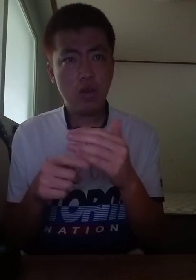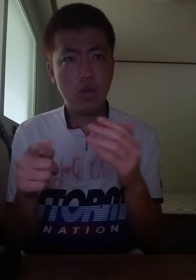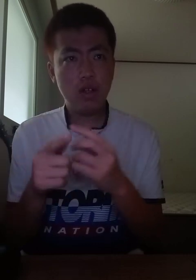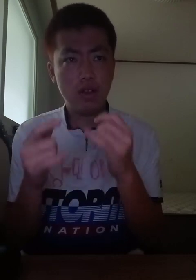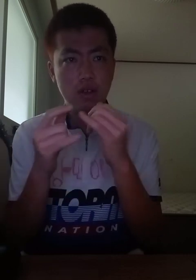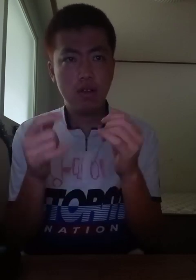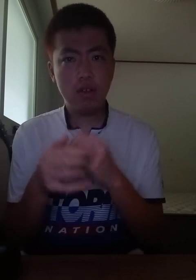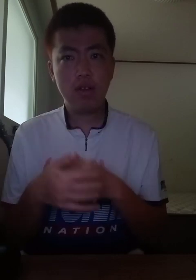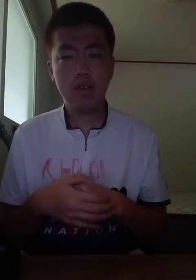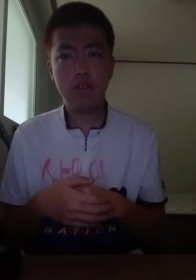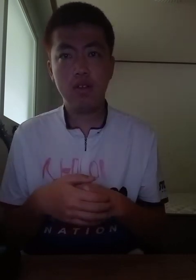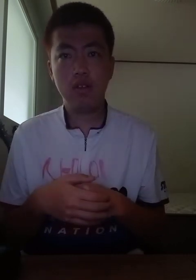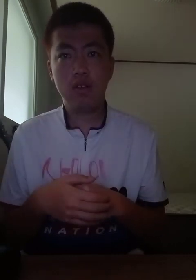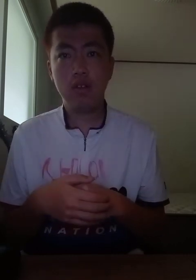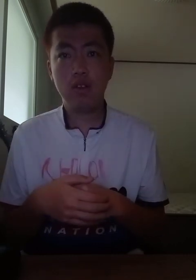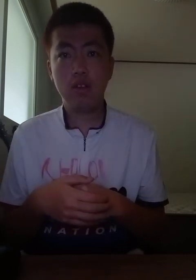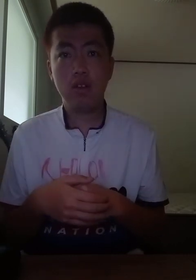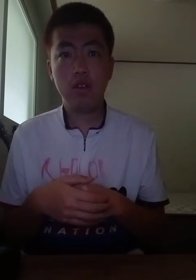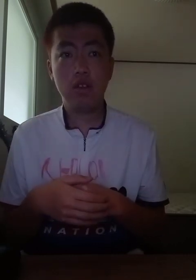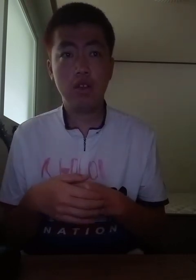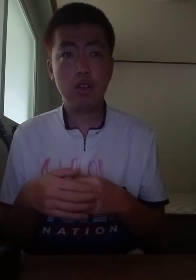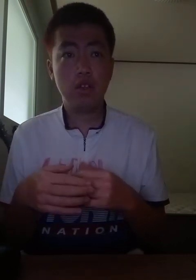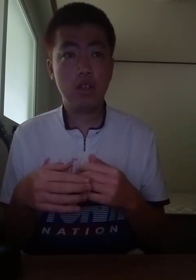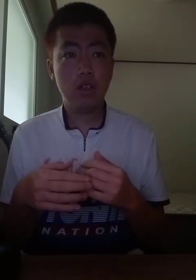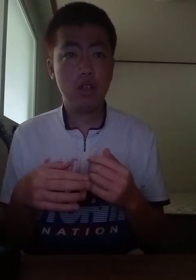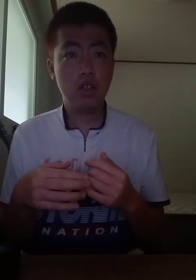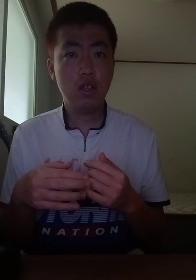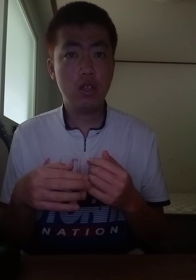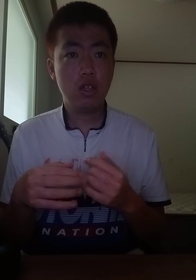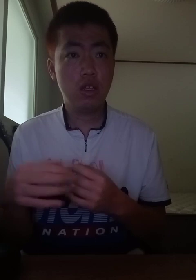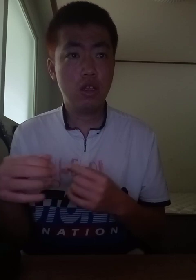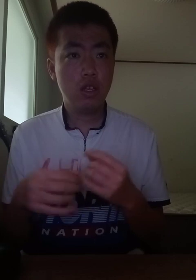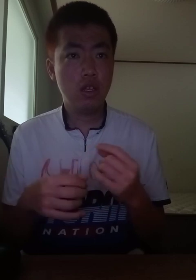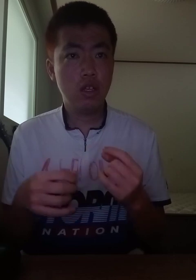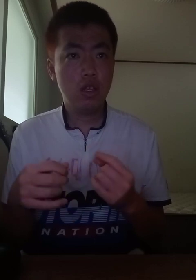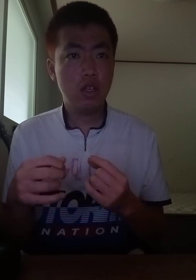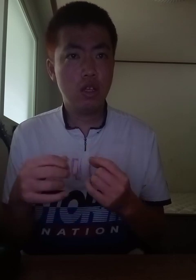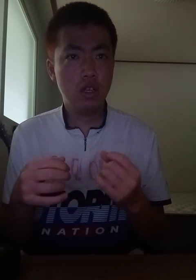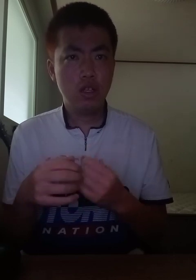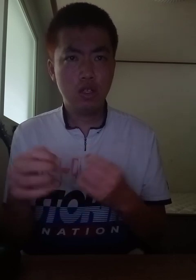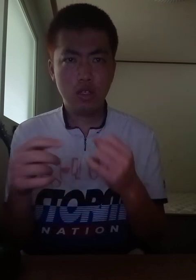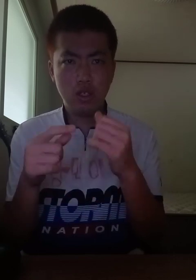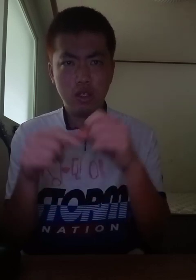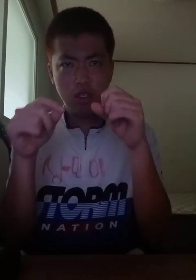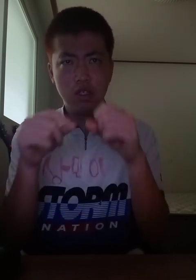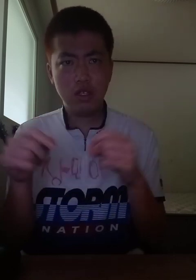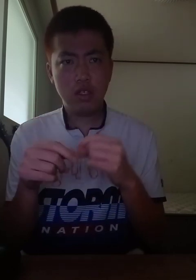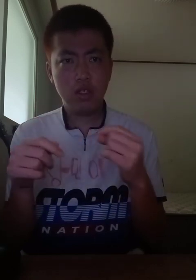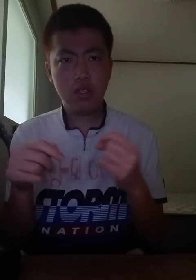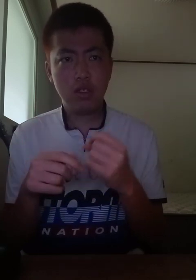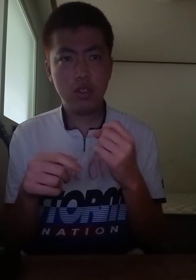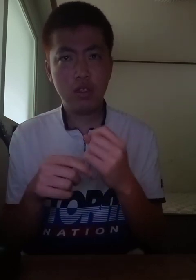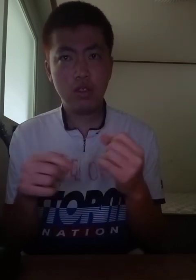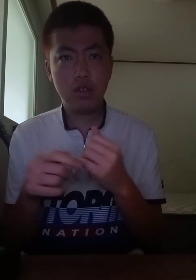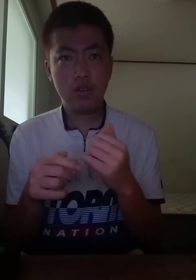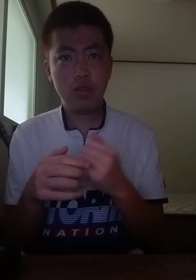있습니다. 뒤쪽으로 한번 와서 보실까요? 저희가 살펴봤더니 종량제 봉투에 담긴 쓰레기는 거의 찾아보기가 힘들었고요.